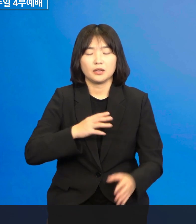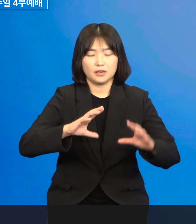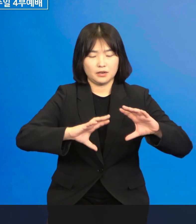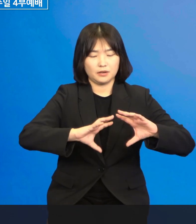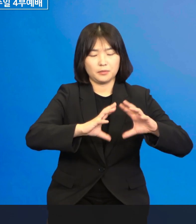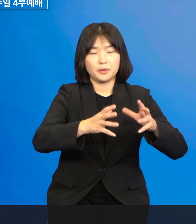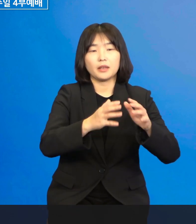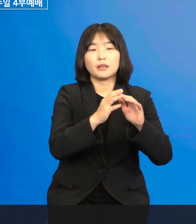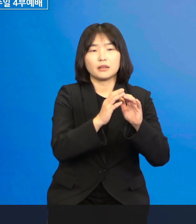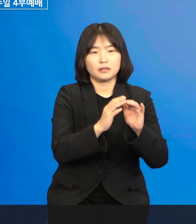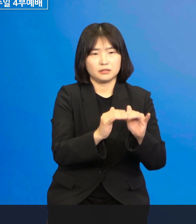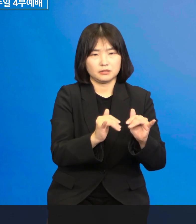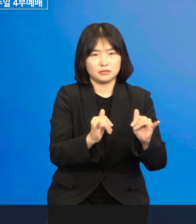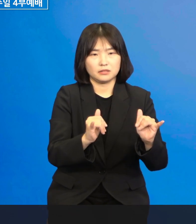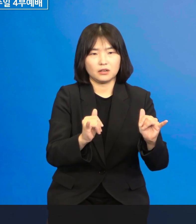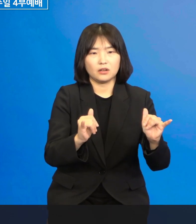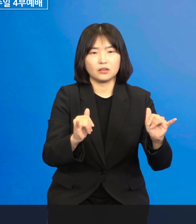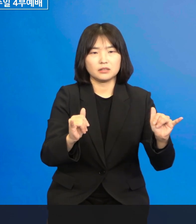나의